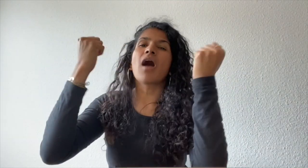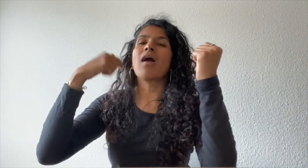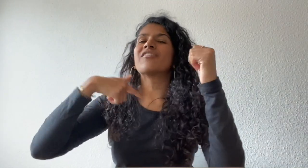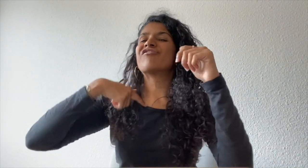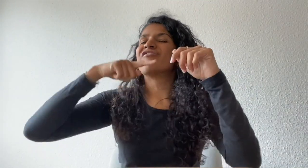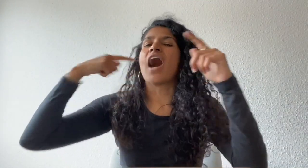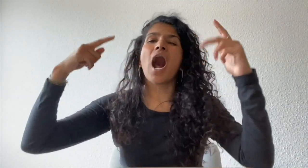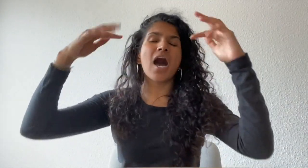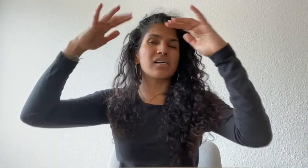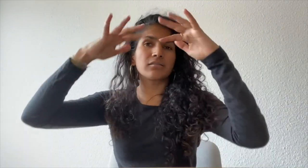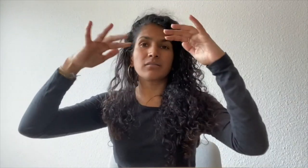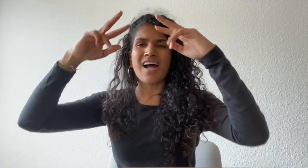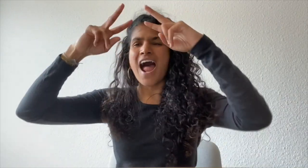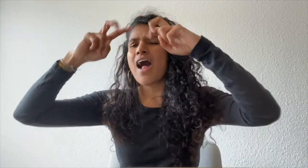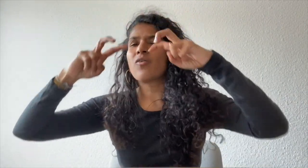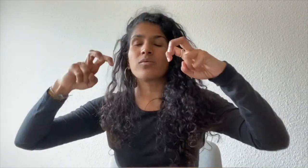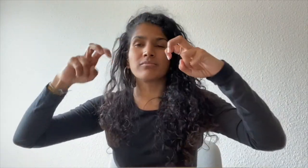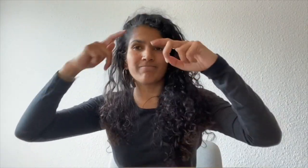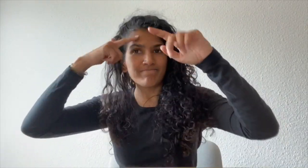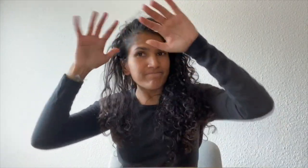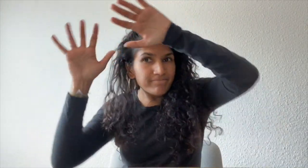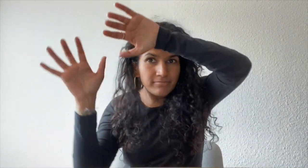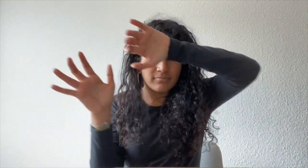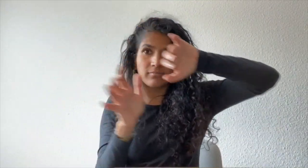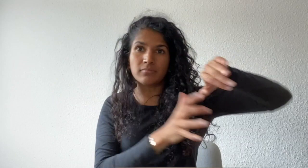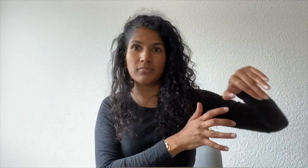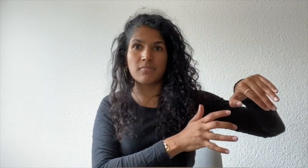Universalistische und dominante Analysen sollten vermieden werden.